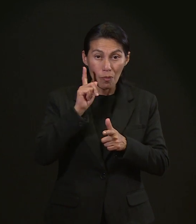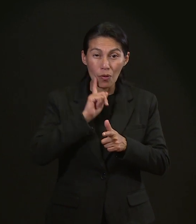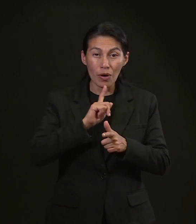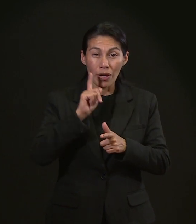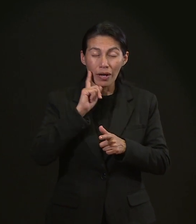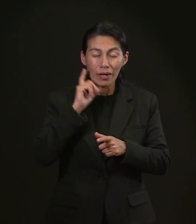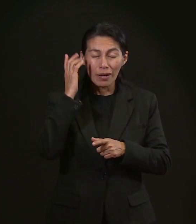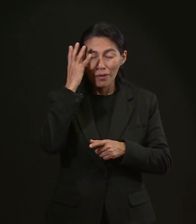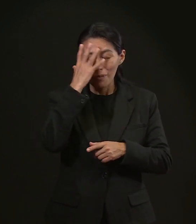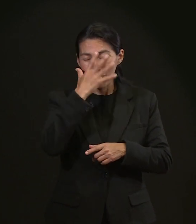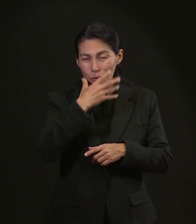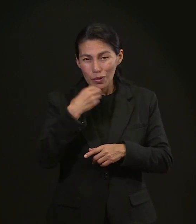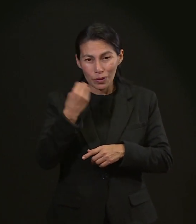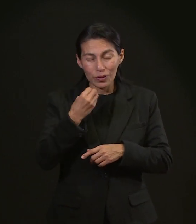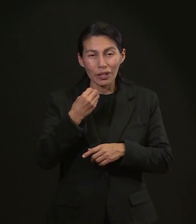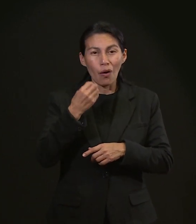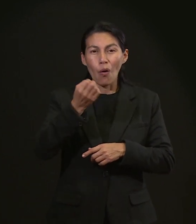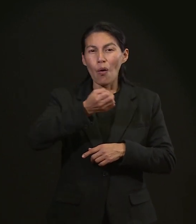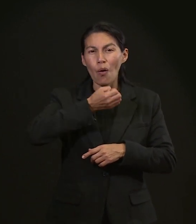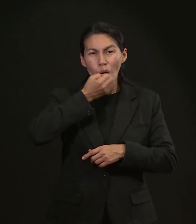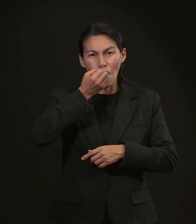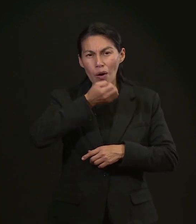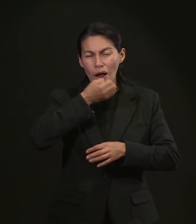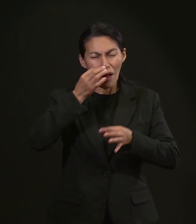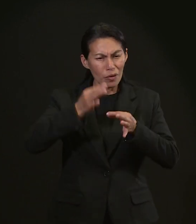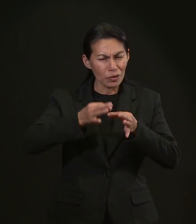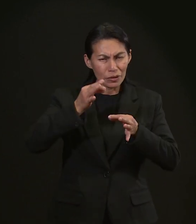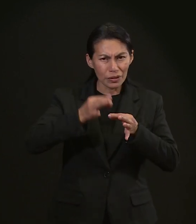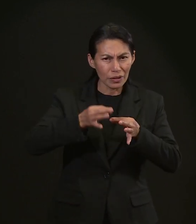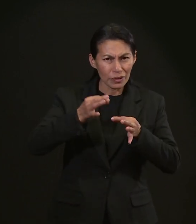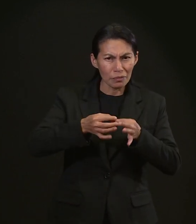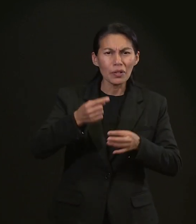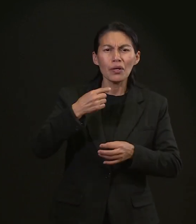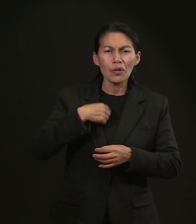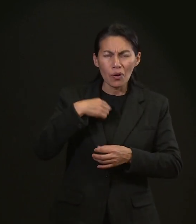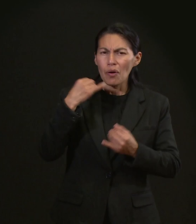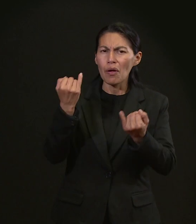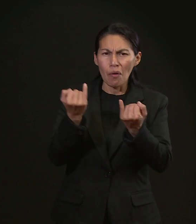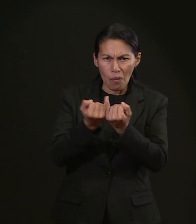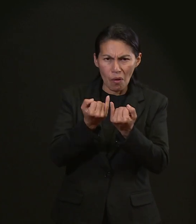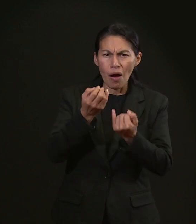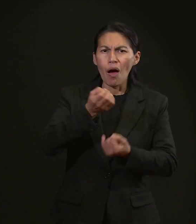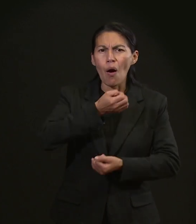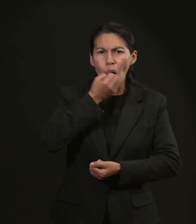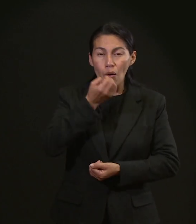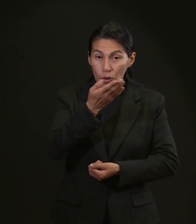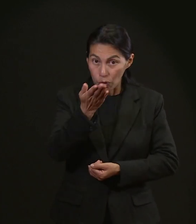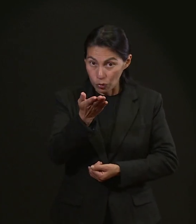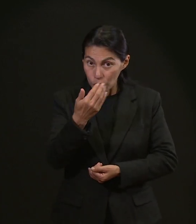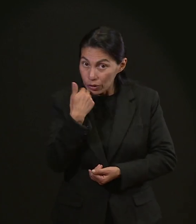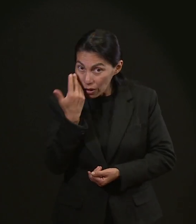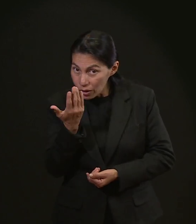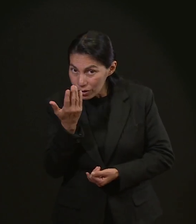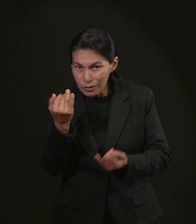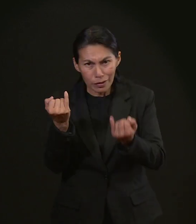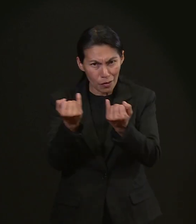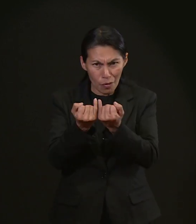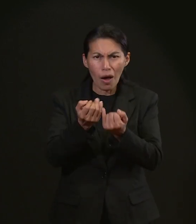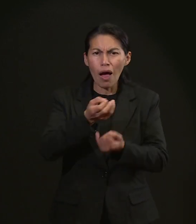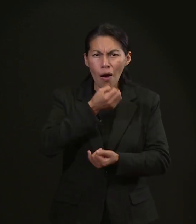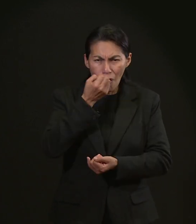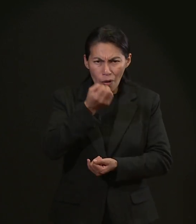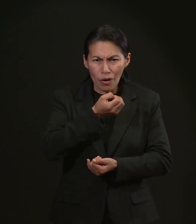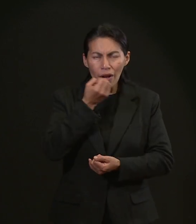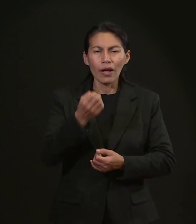damas que estarán orando por sus peticiones y yo también me uno a ellos si tú quieres únete a nosotros